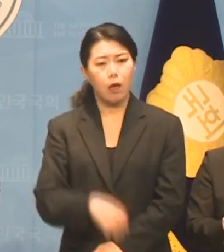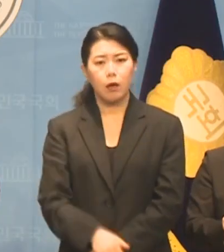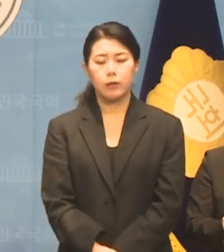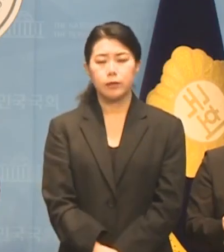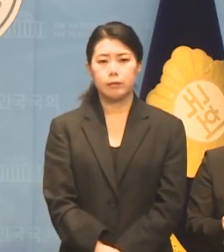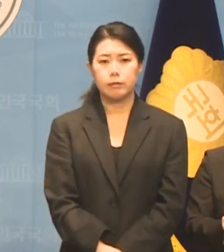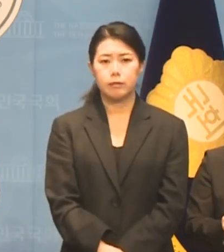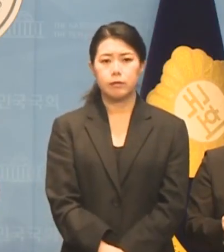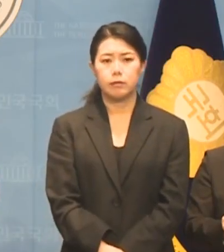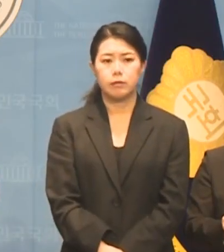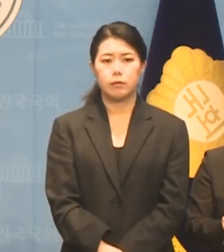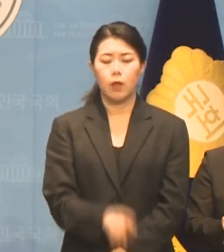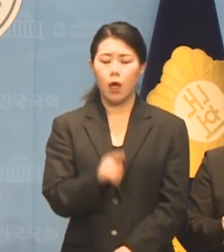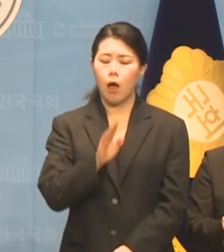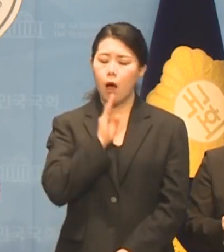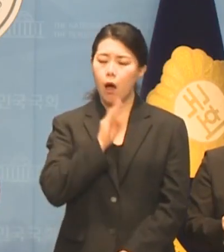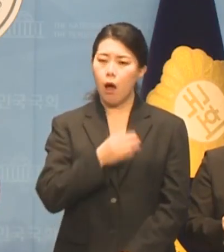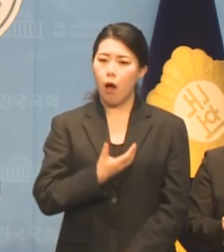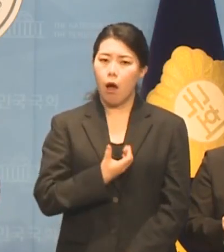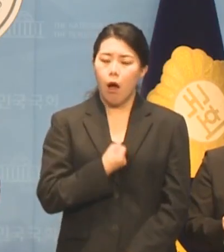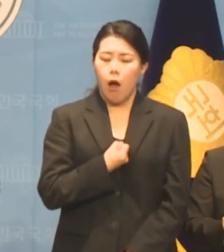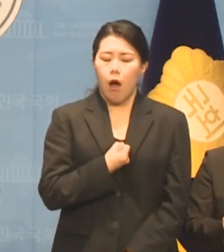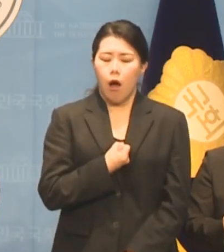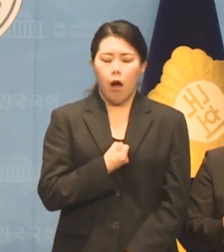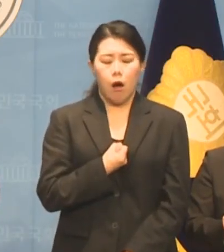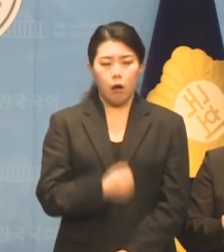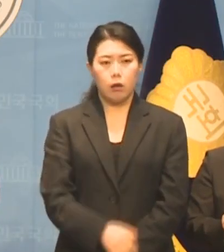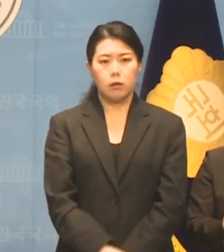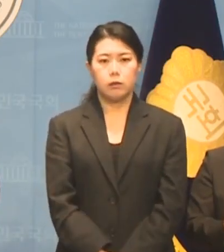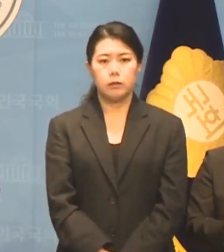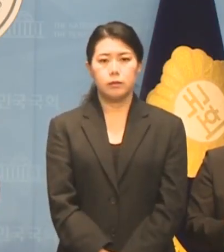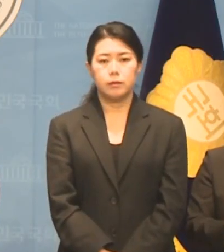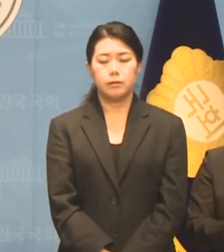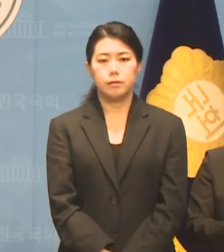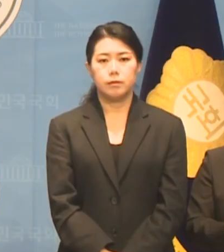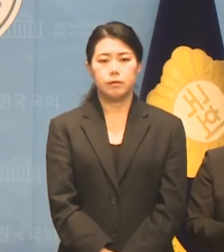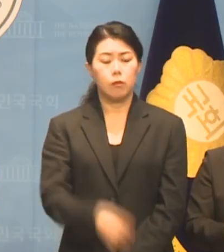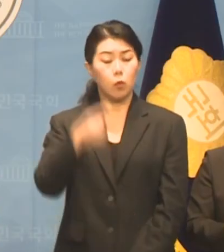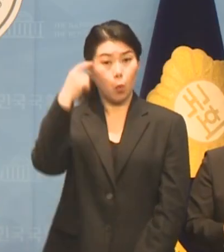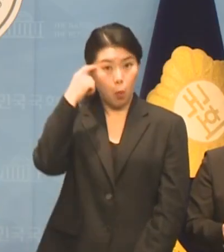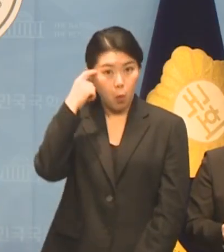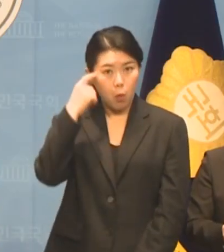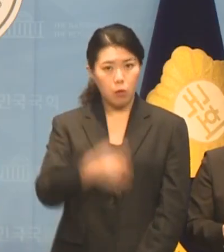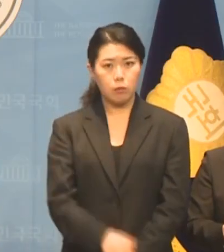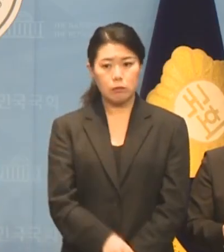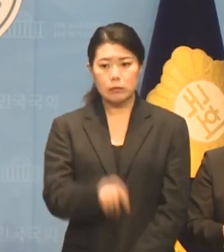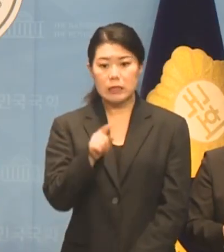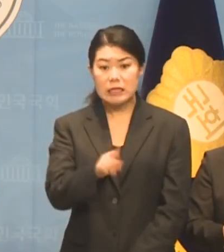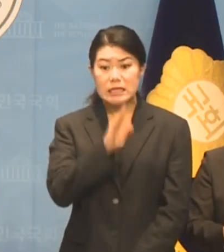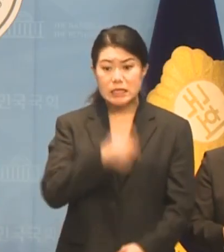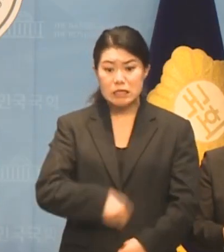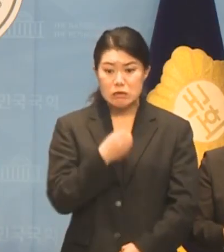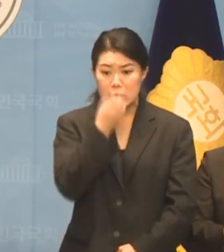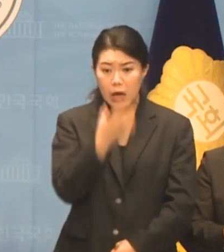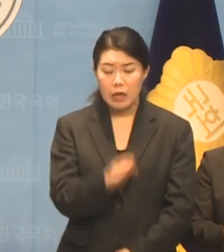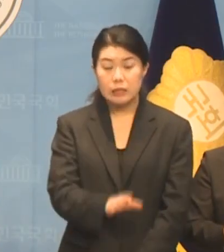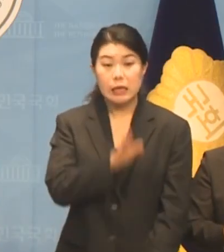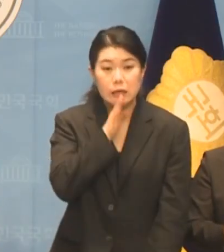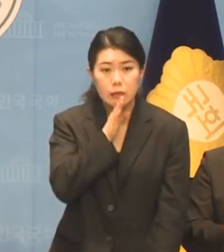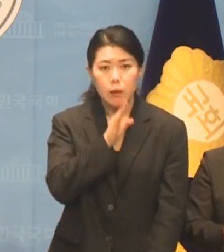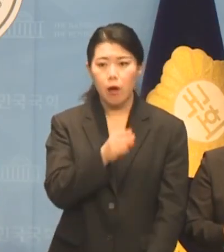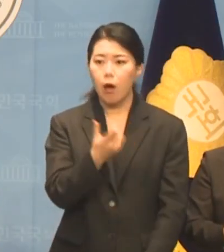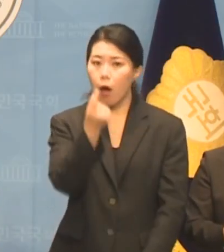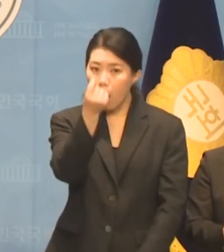했다는 사실에 충격을 금할 길이 없습니다. 왜냐하면 이 진술이 사실로